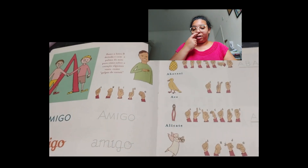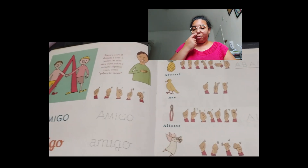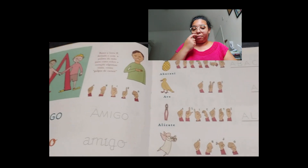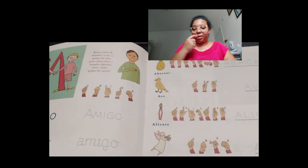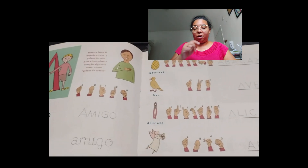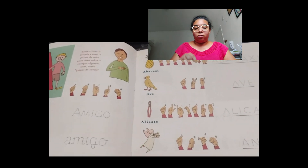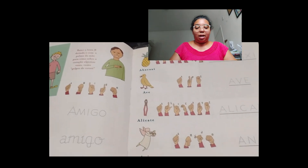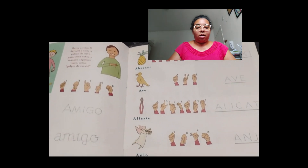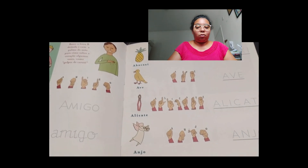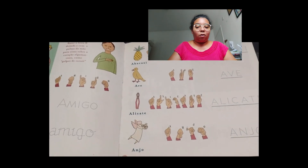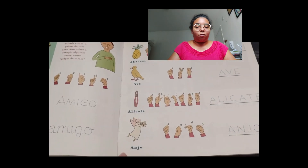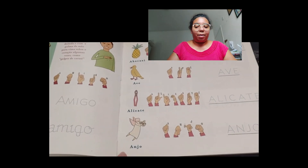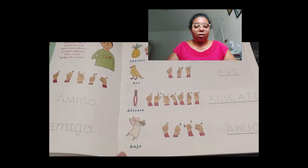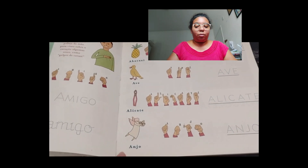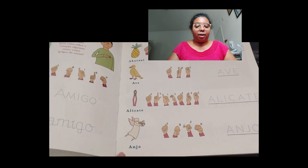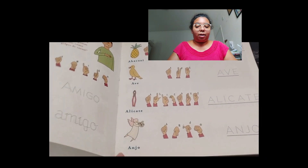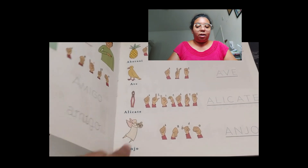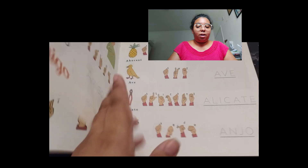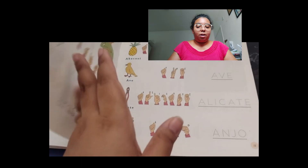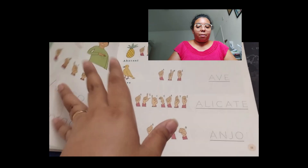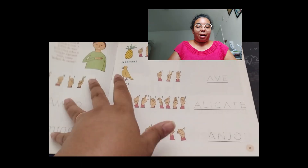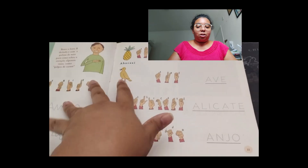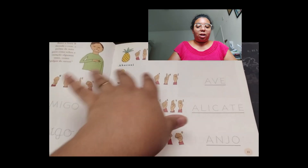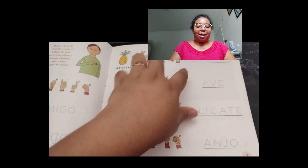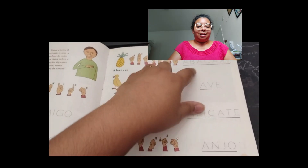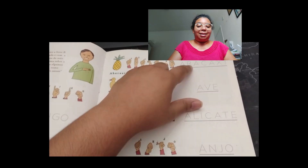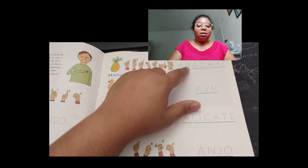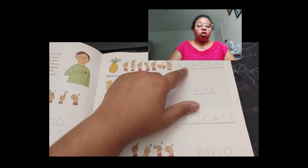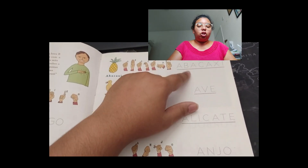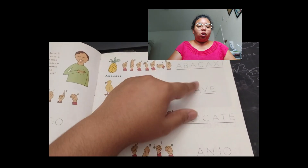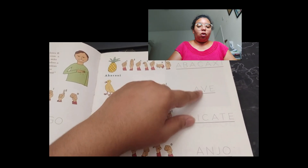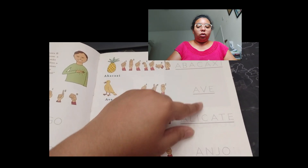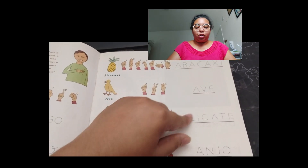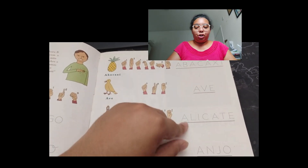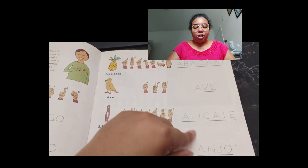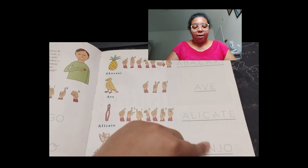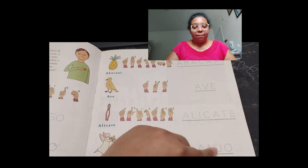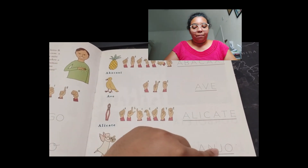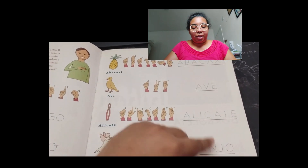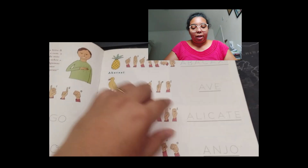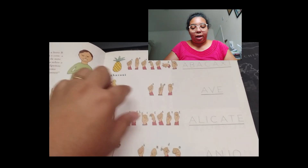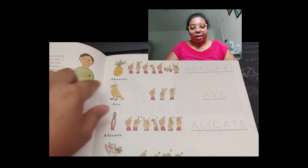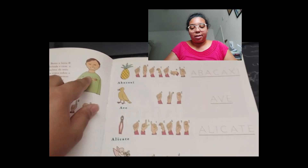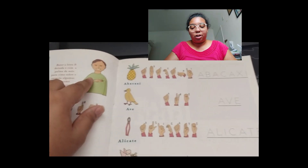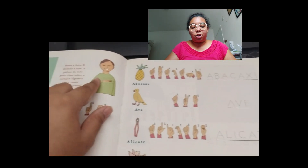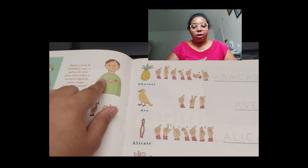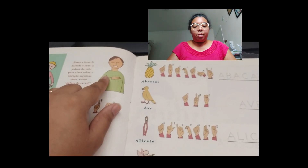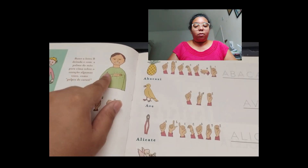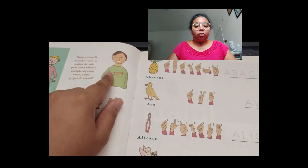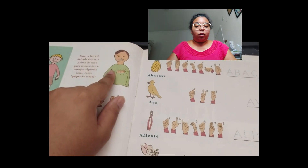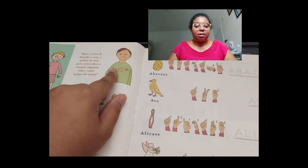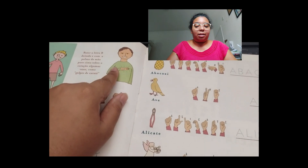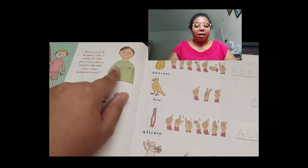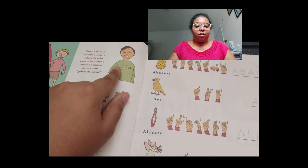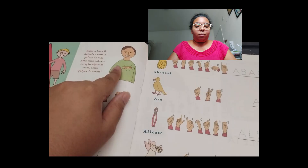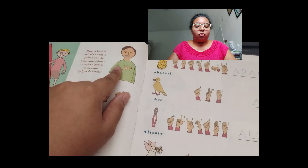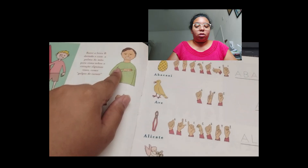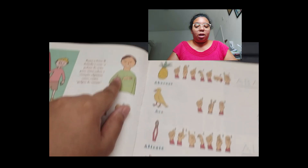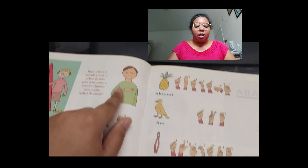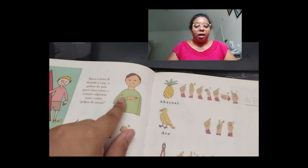né, usar o alfabeto para praticar a datilologia, que é assim que chama quando nós escrevemos